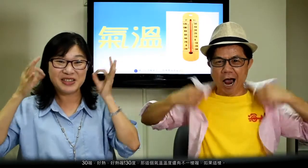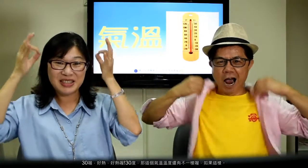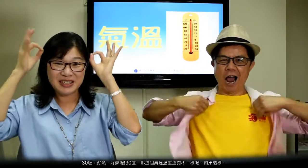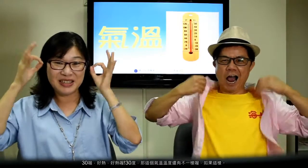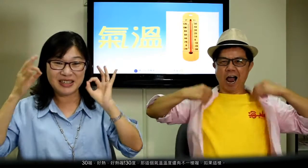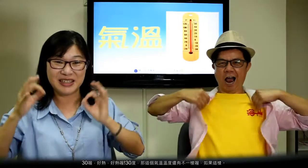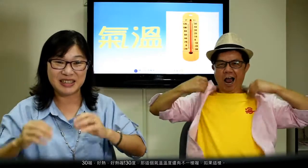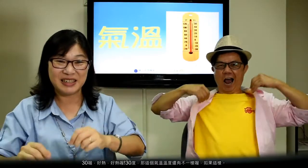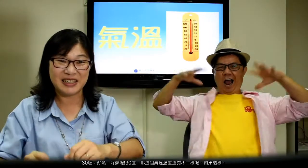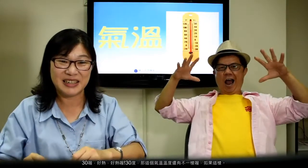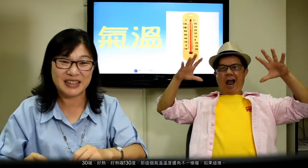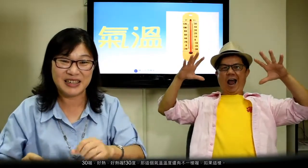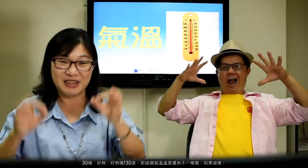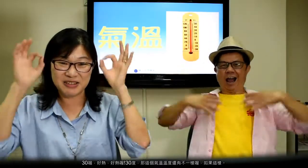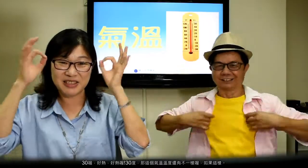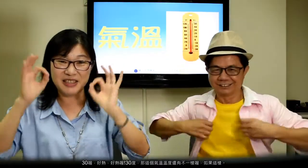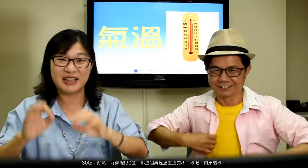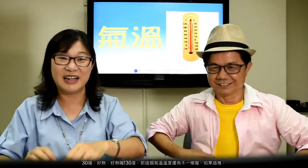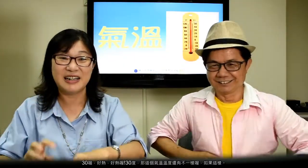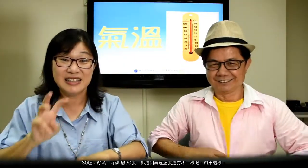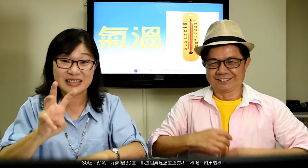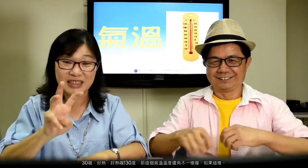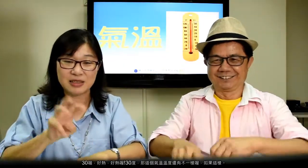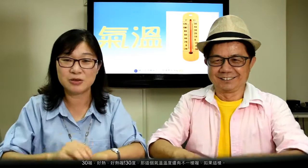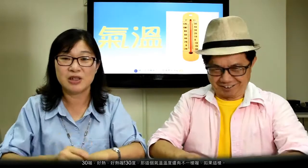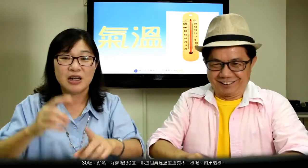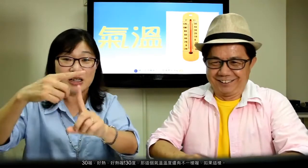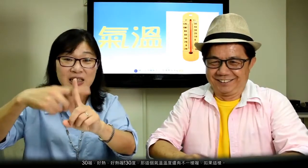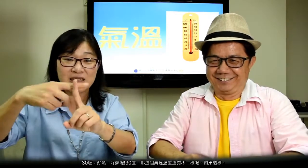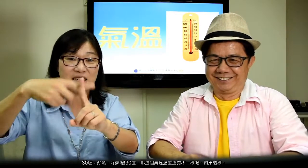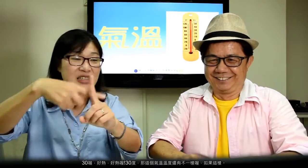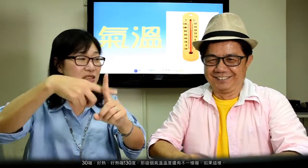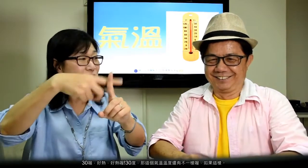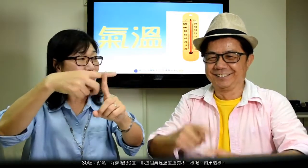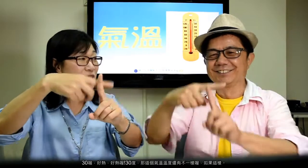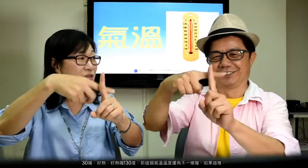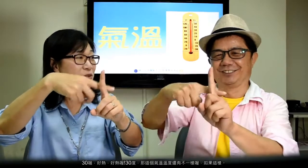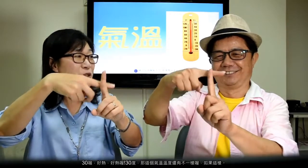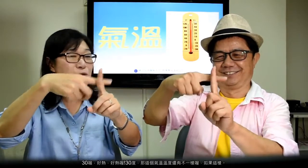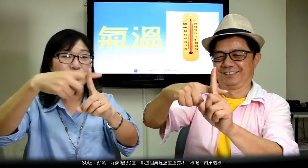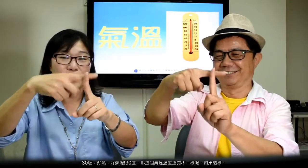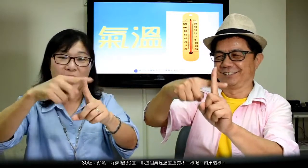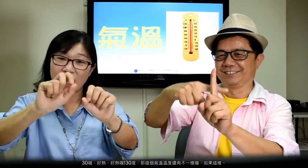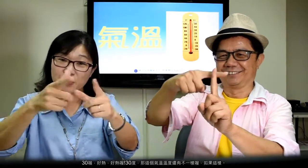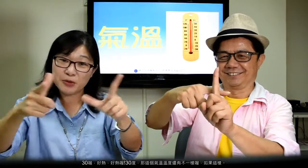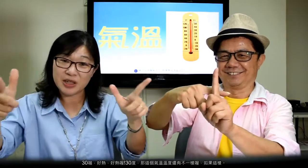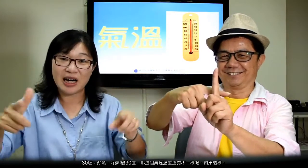热，好热哦，30度。那这个气温、温度还有不一样